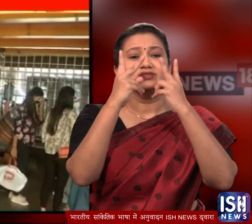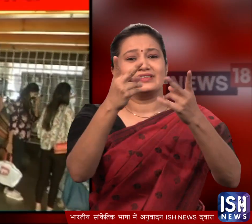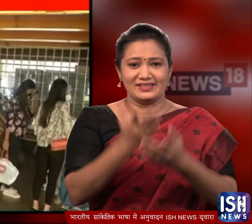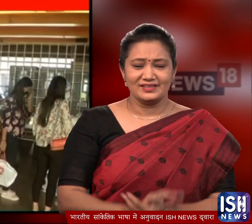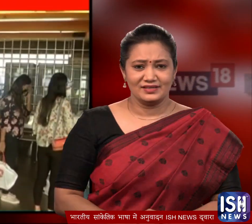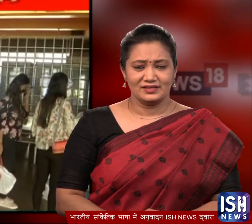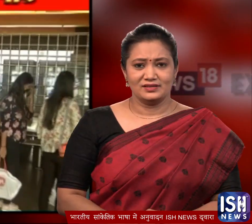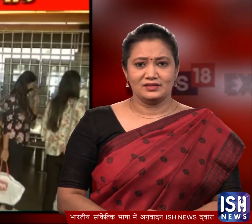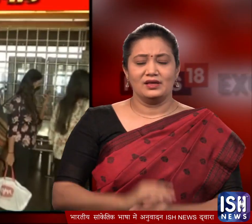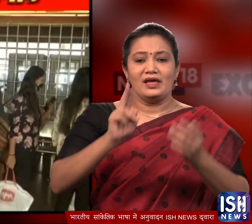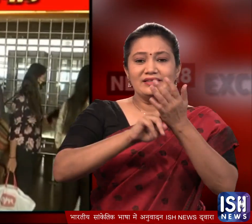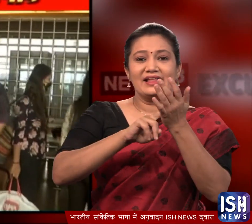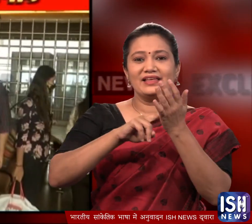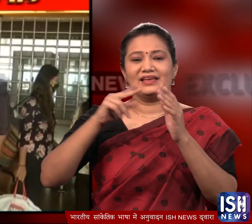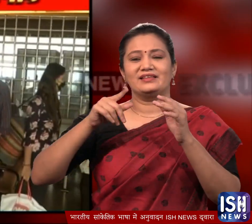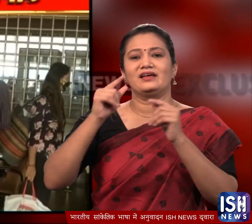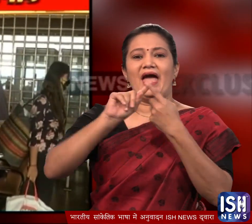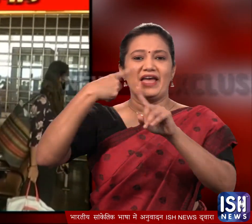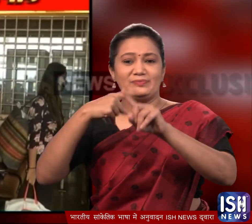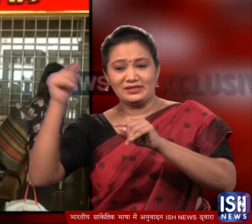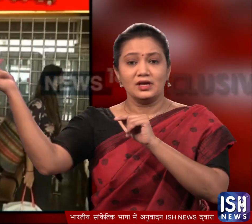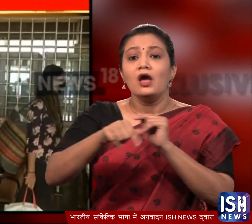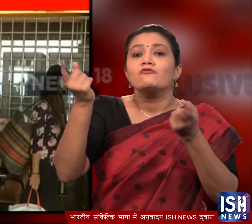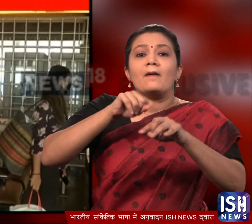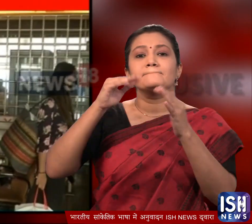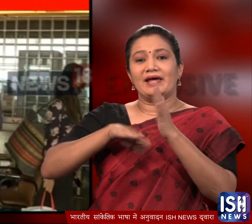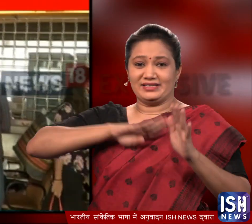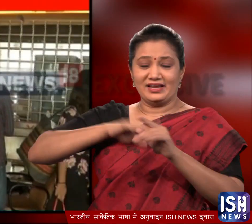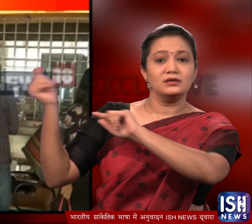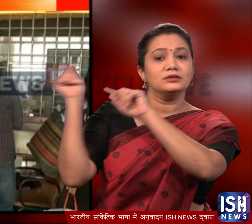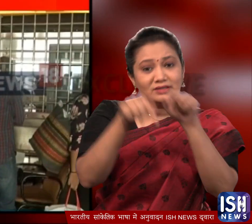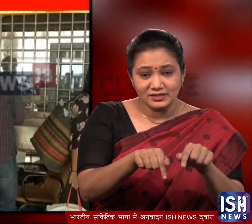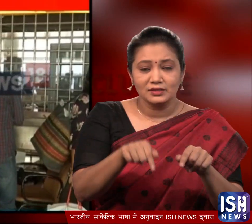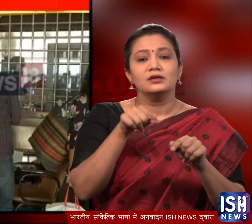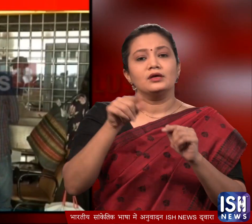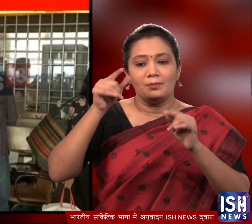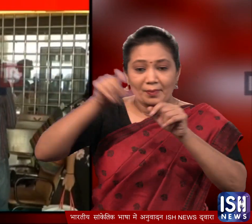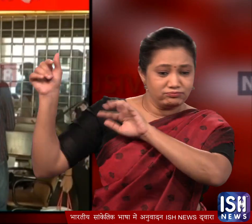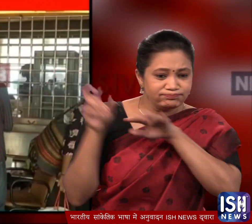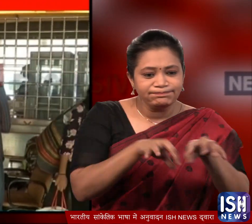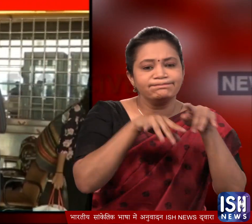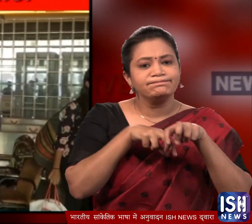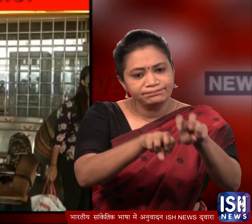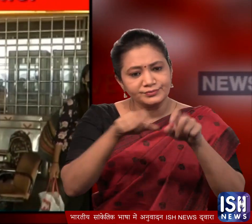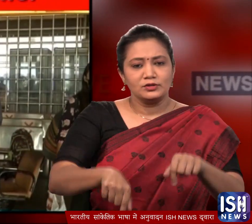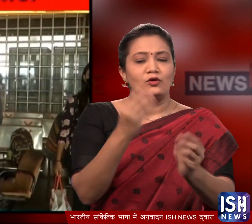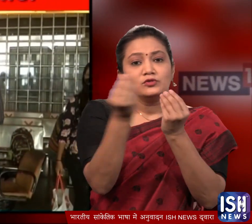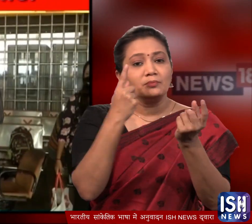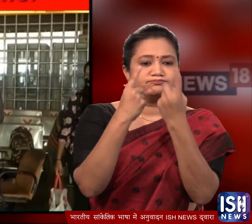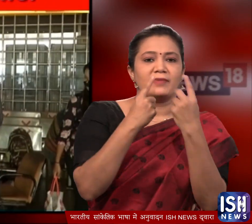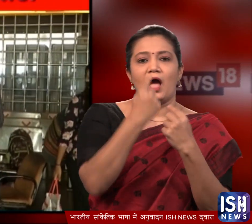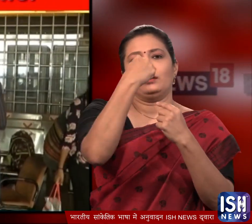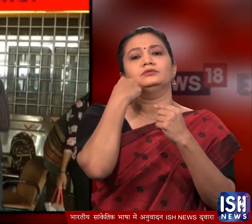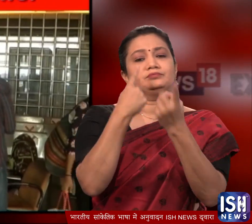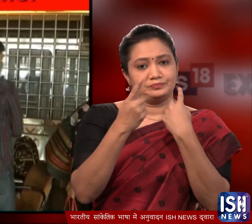की ये तस्वीर है, जहां अभी नांदेड़ एक्सप्रेस आई है जो महाराष्ट्र के इलाके से आती है, अमृतसर तक जाती है। जो सवारी उतरी है उनमें से कईयों की जांच